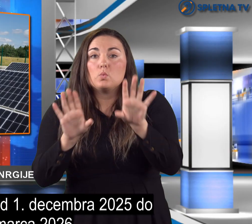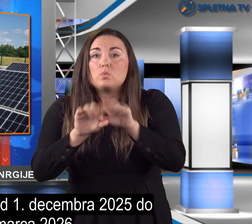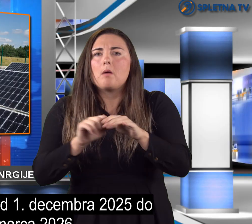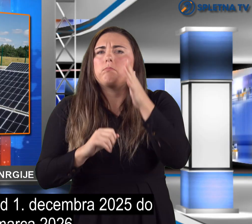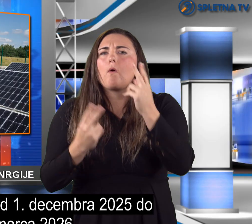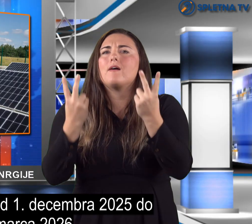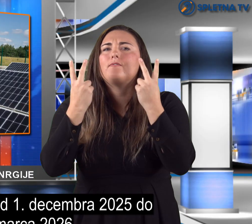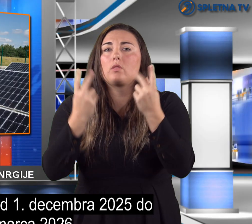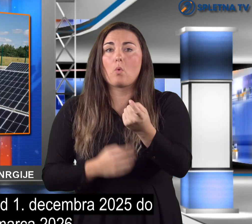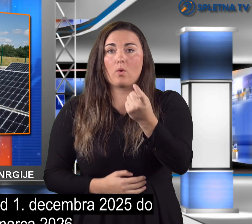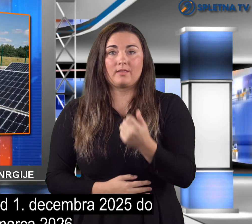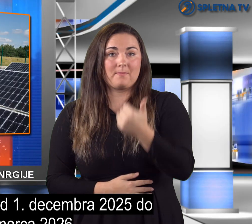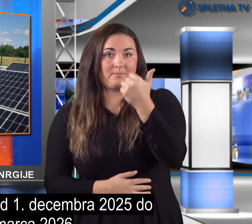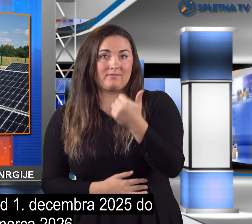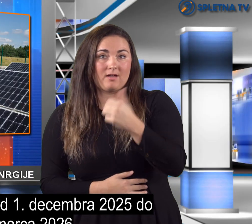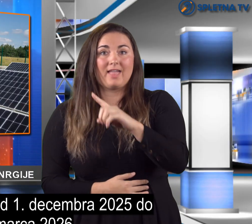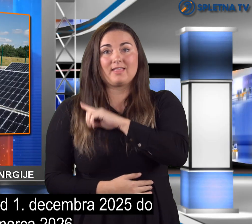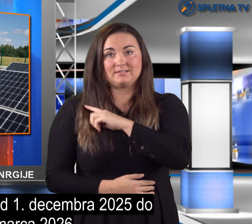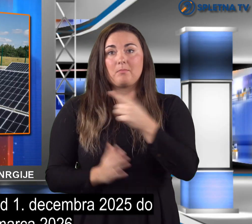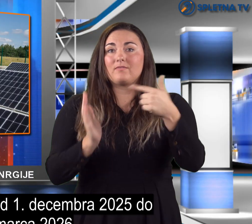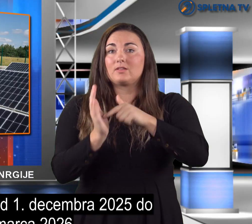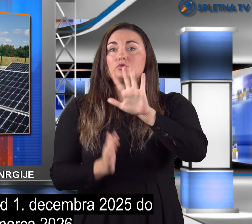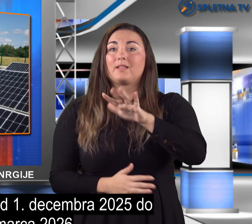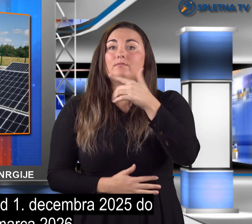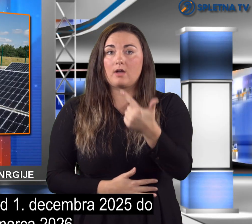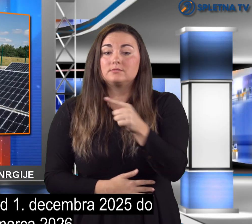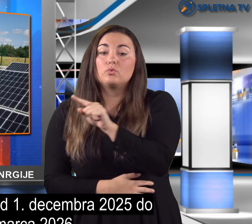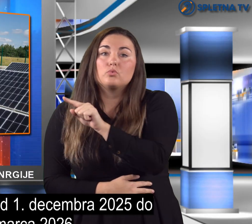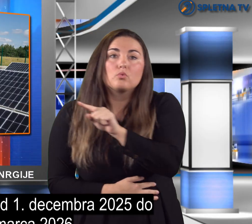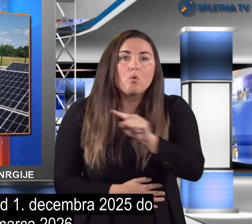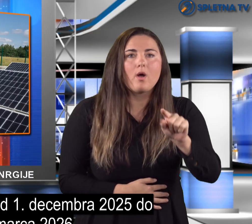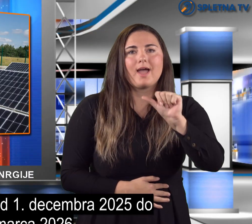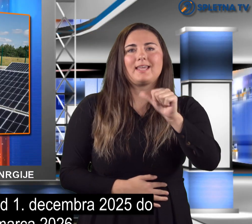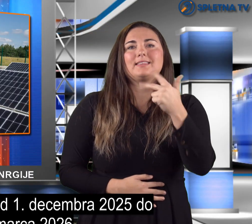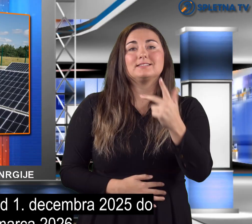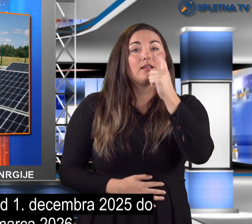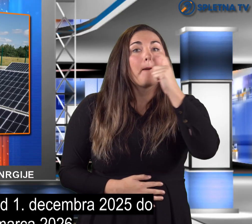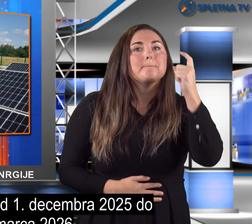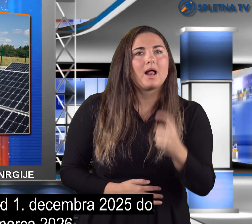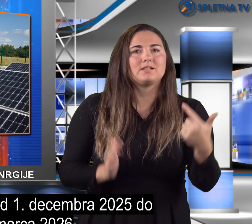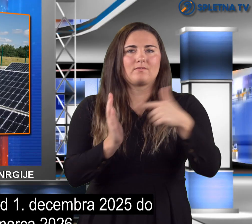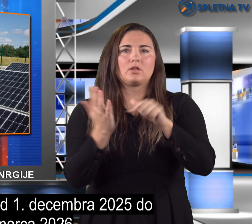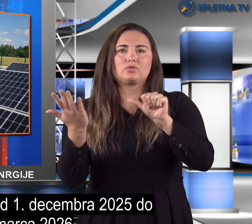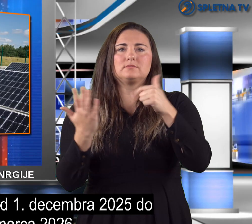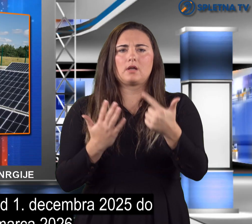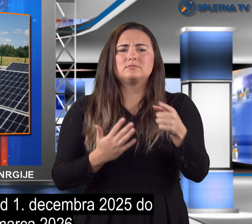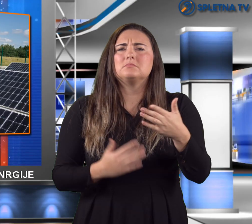do 31. marca 2026 in je namenjen ublažitvi višjih stroškov energije